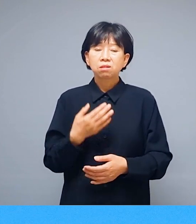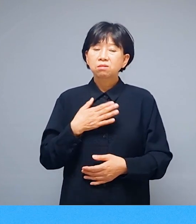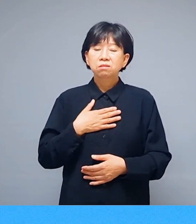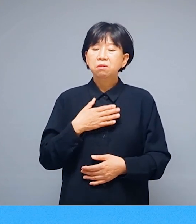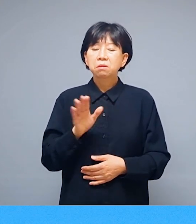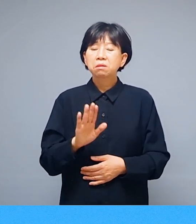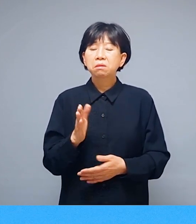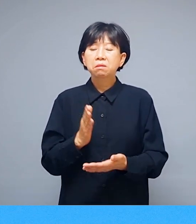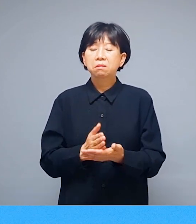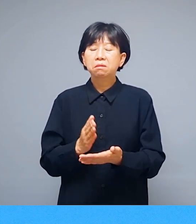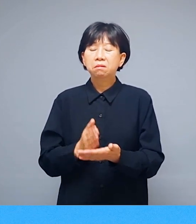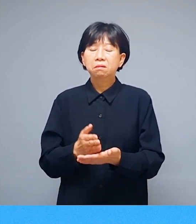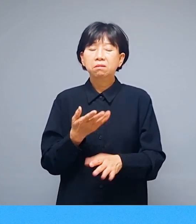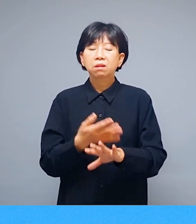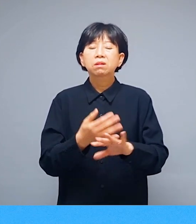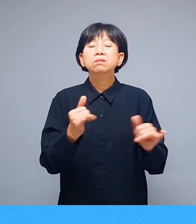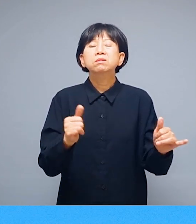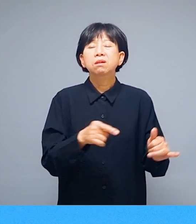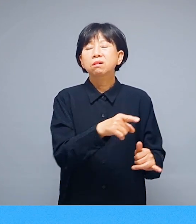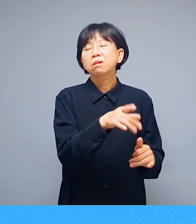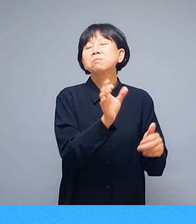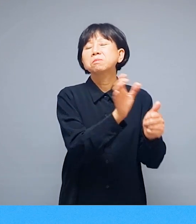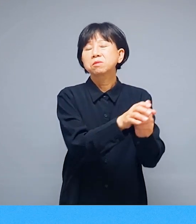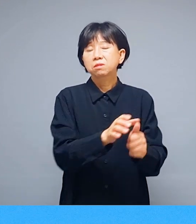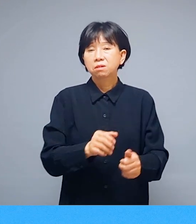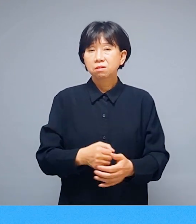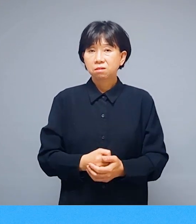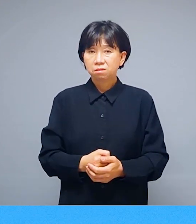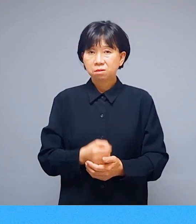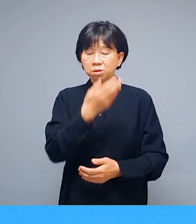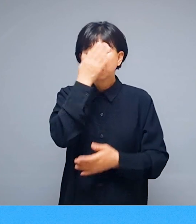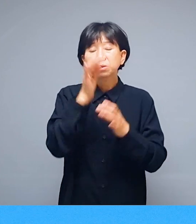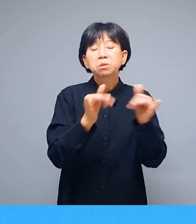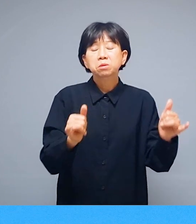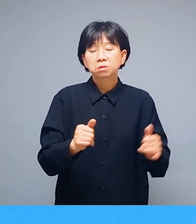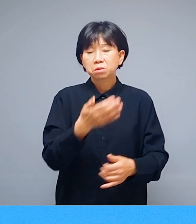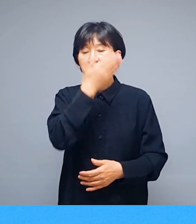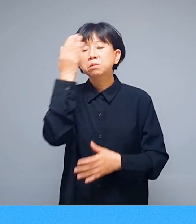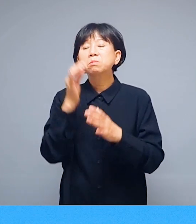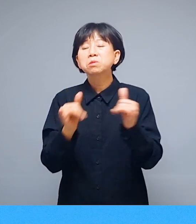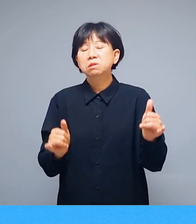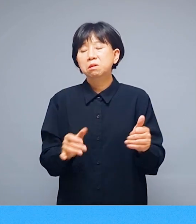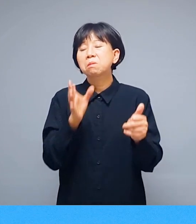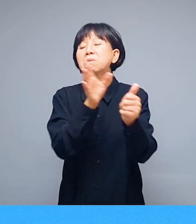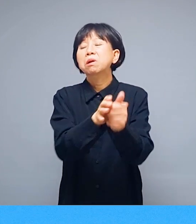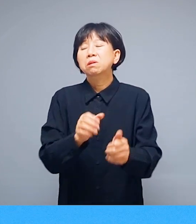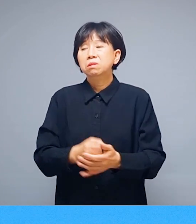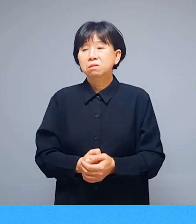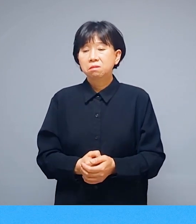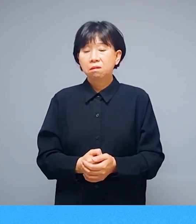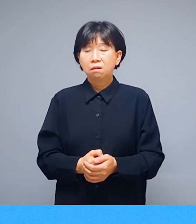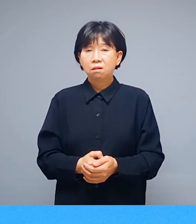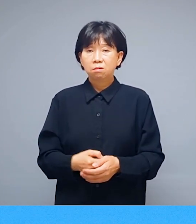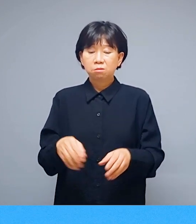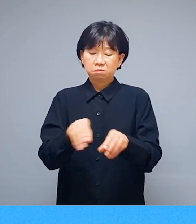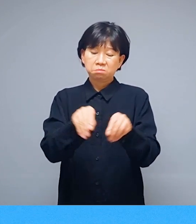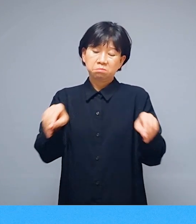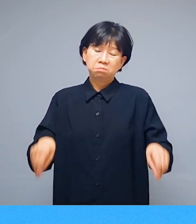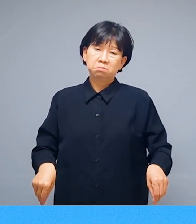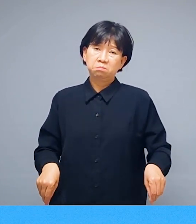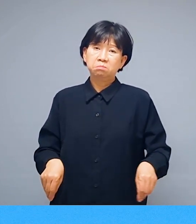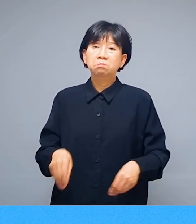사람들이, 집사님들이 해야지. 청년들이 해야지. 좀 젊은 사람들이 해야지. 이렇게 선을 긋는 경우가 있다는